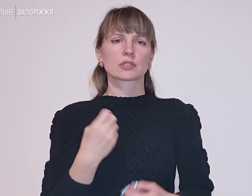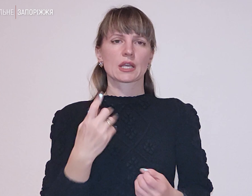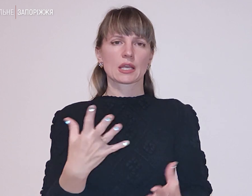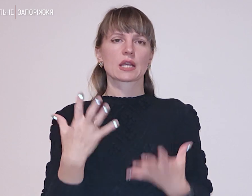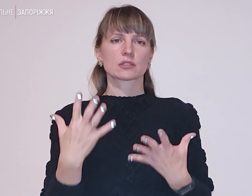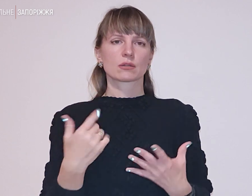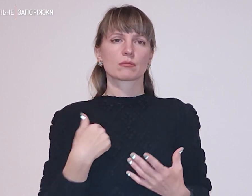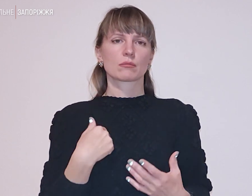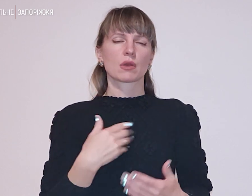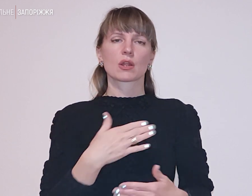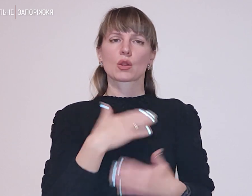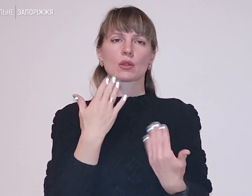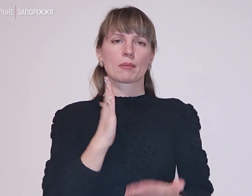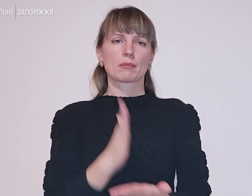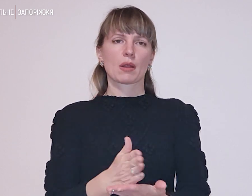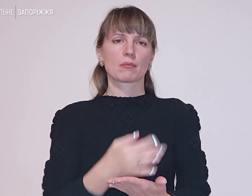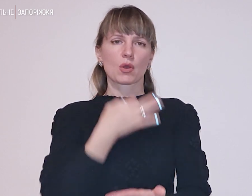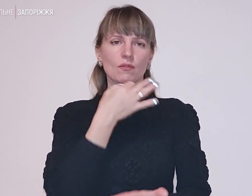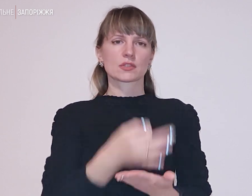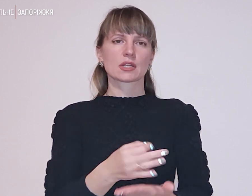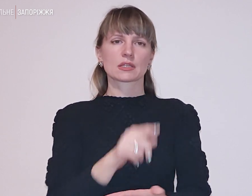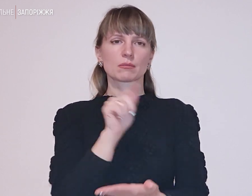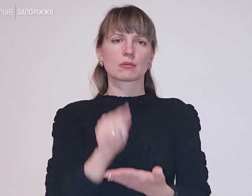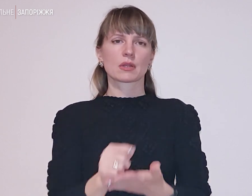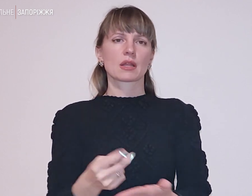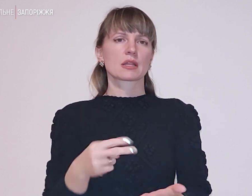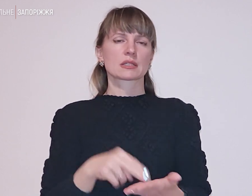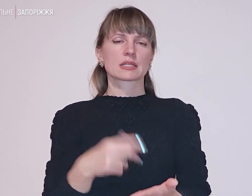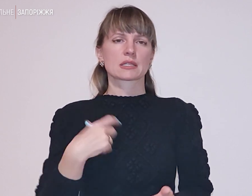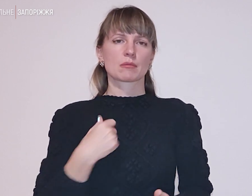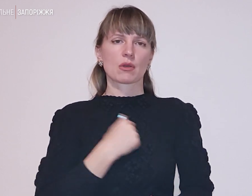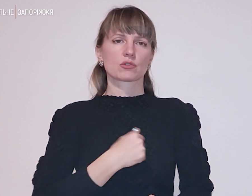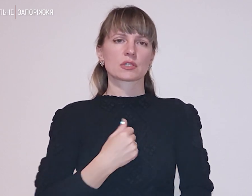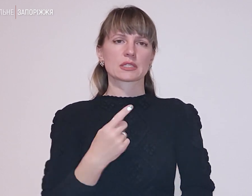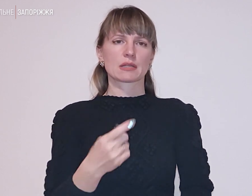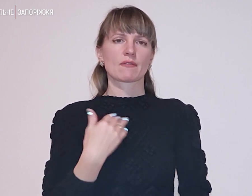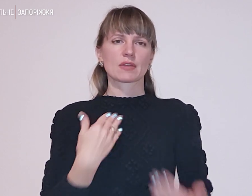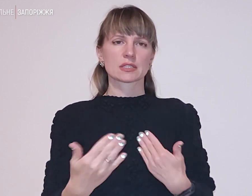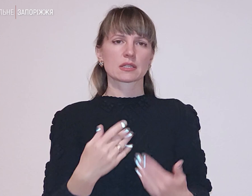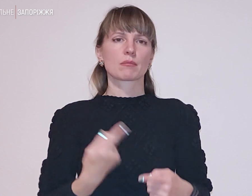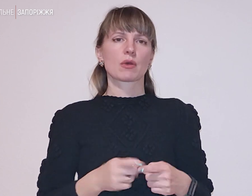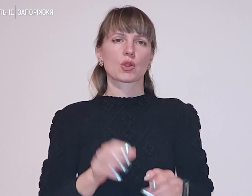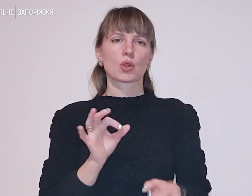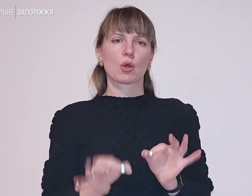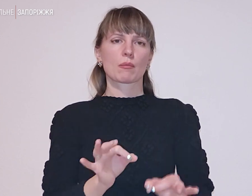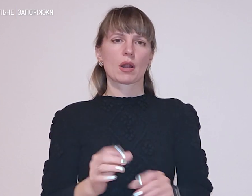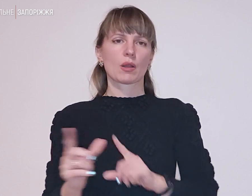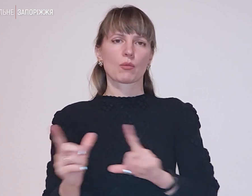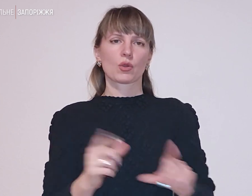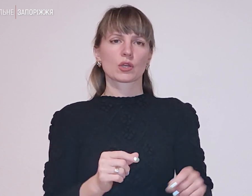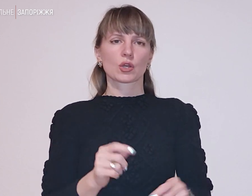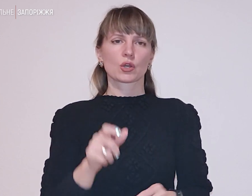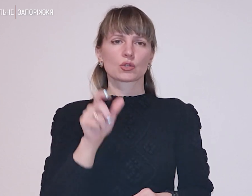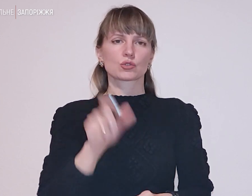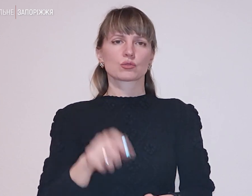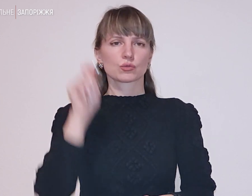Ми уникали прямих запитань, не стали себе агресивно з ними вести, тому нормально проїхали. Чоловіків усіх дуже